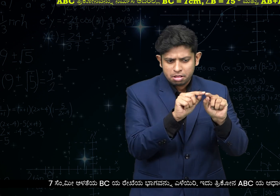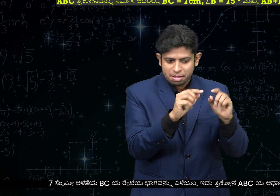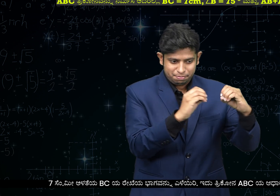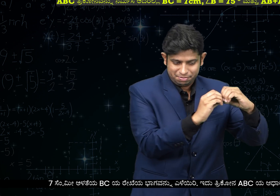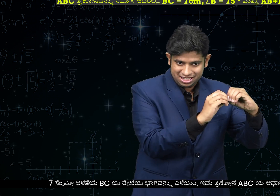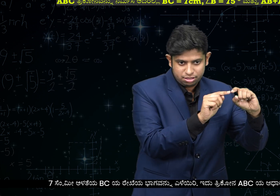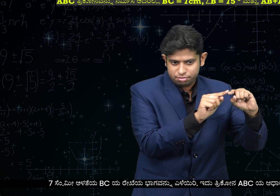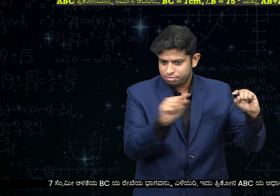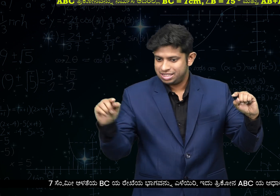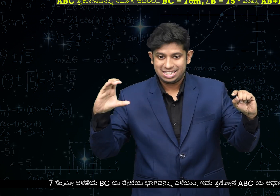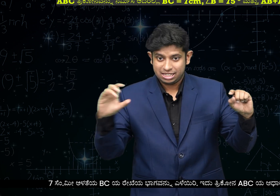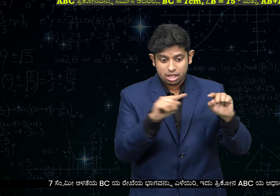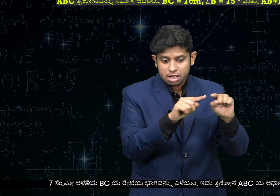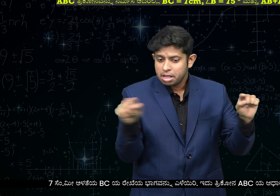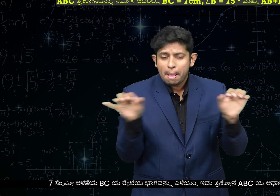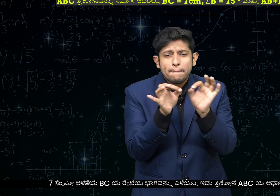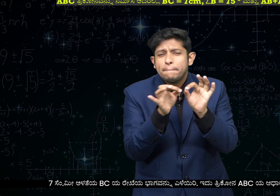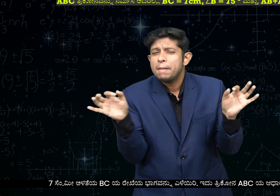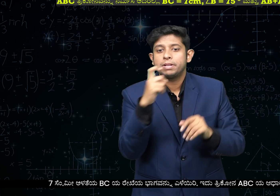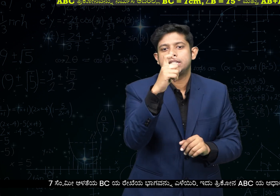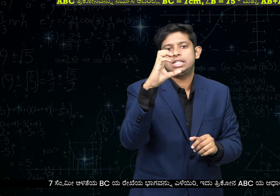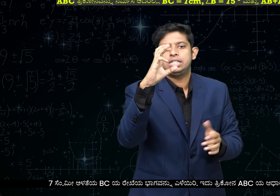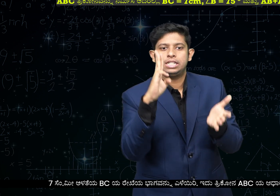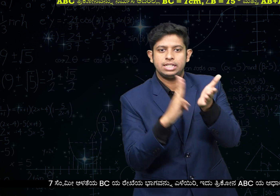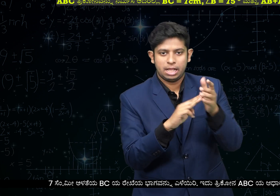ಎಳೆಯಿರಿ. ಇದು ತ್ರಿಕೋನ ಎಬಿಸಿಯ ಆಧಾರವಾಗಿರುತ್ತದೆ.